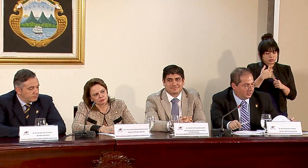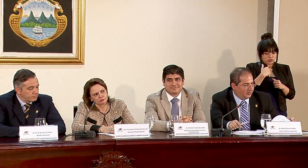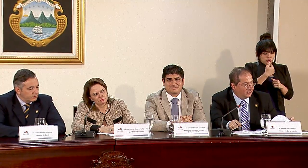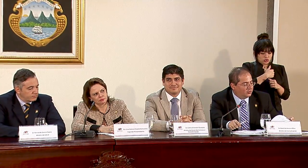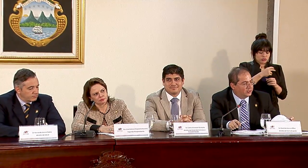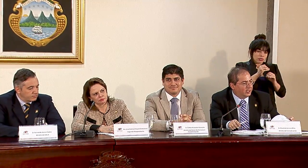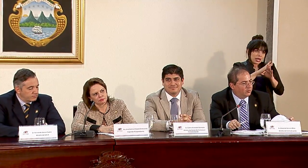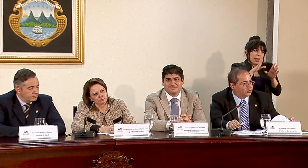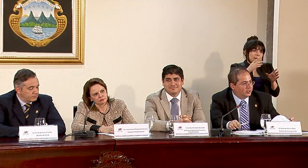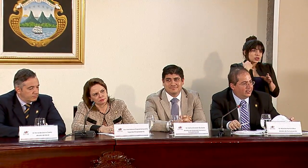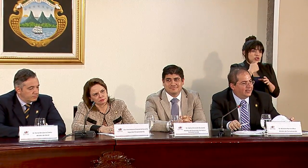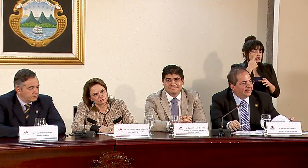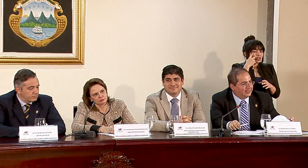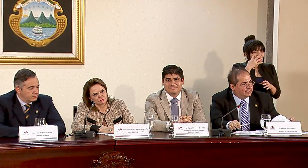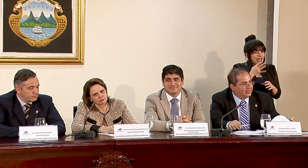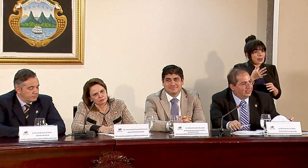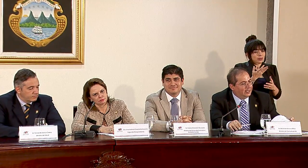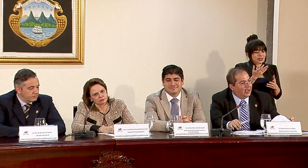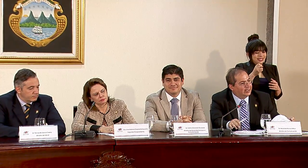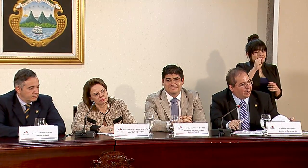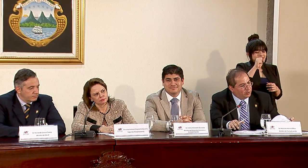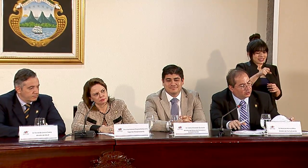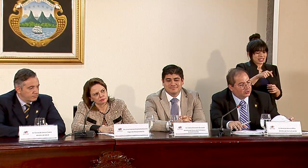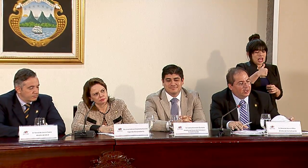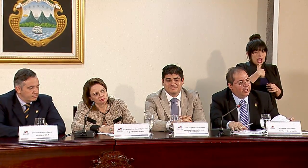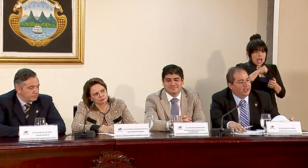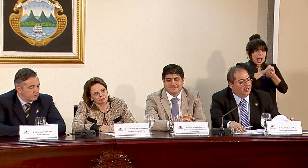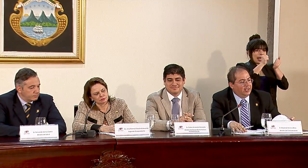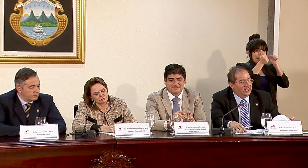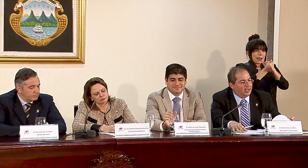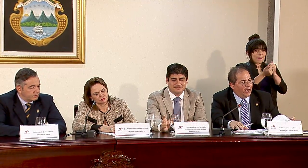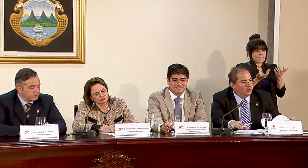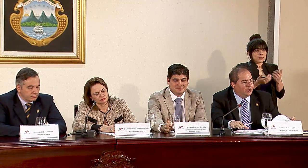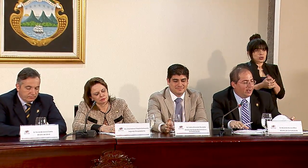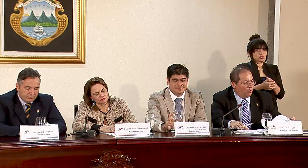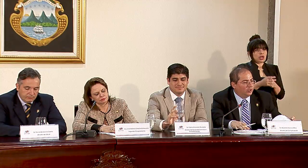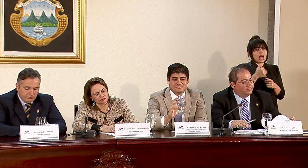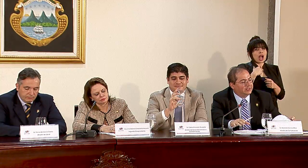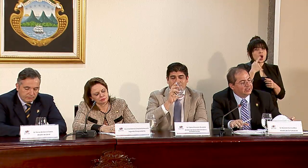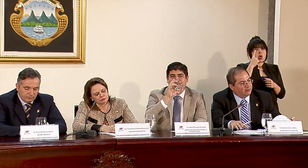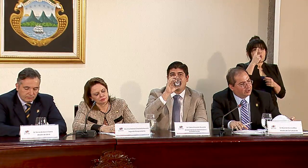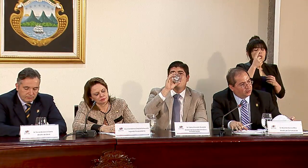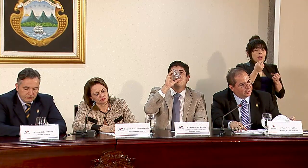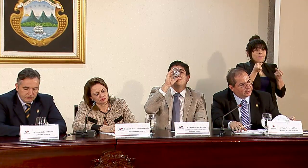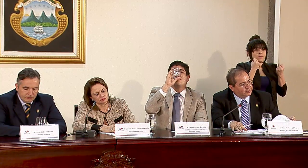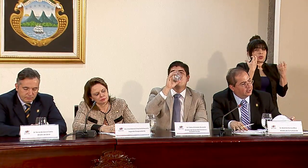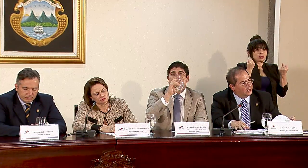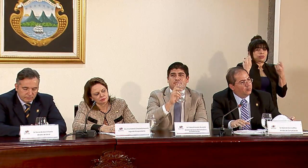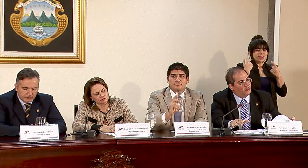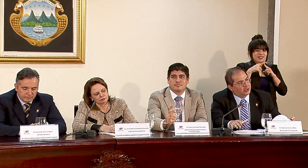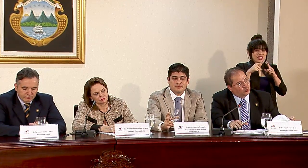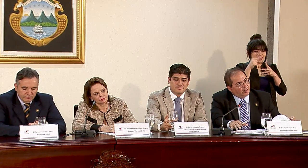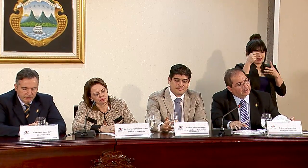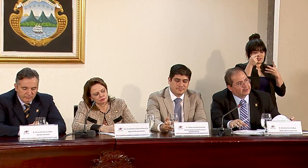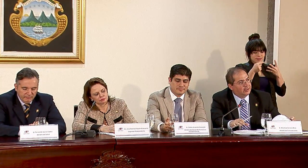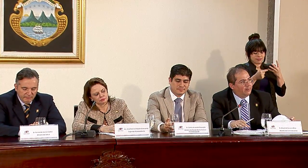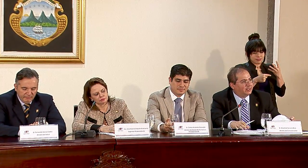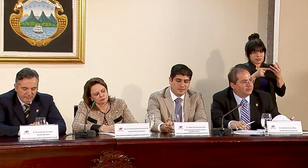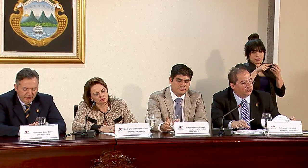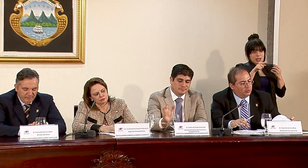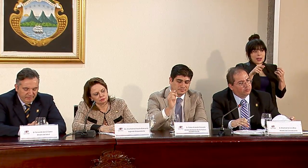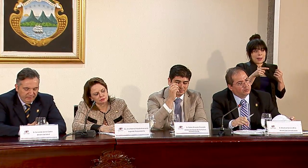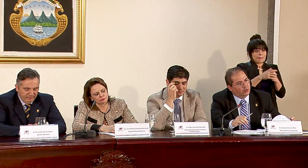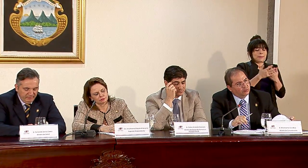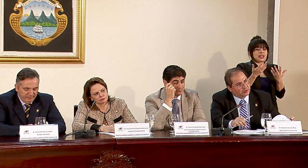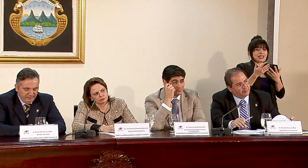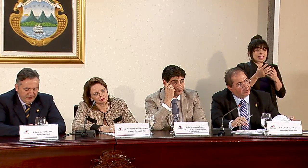evidentemente consideramos que sí hay cambios. Hay una multiplicidad de factores por las cuales la